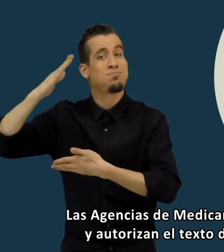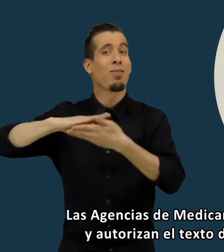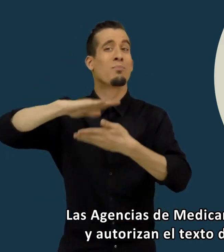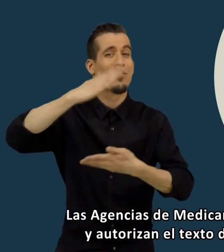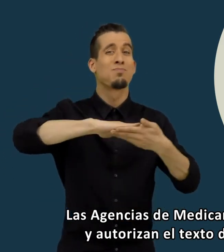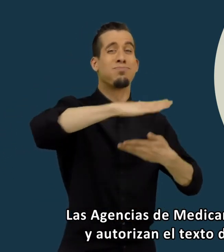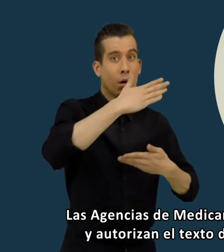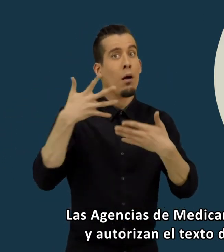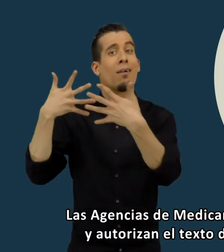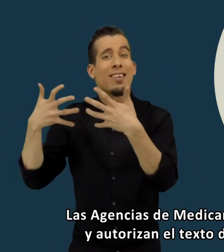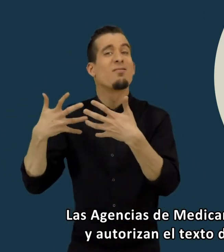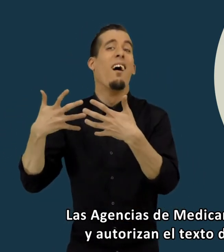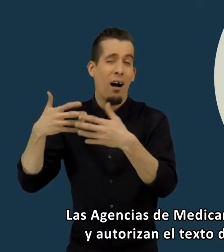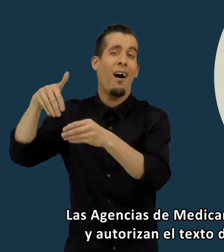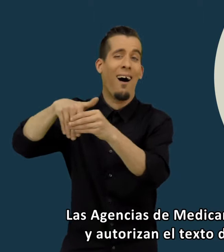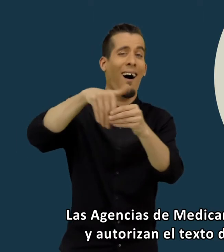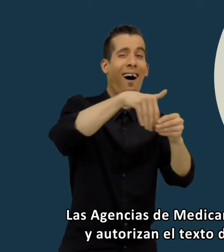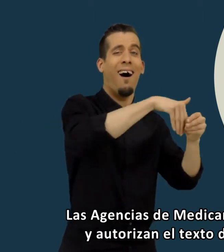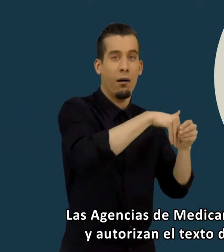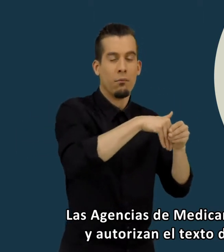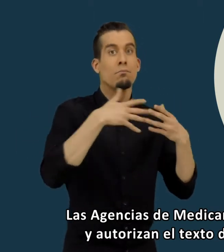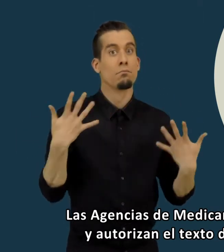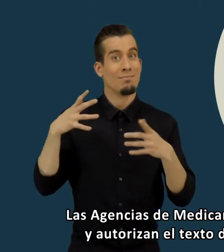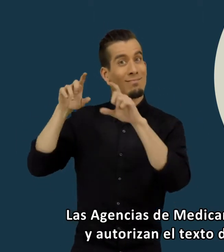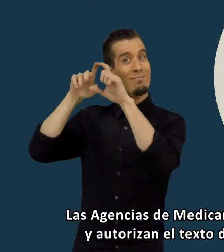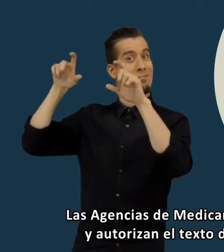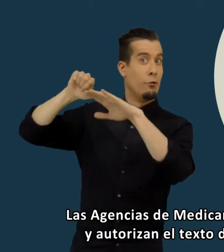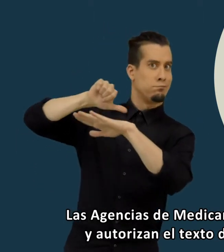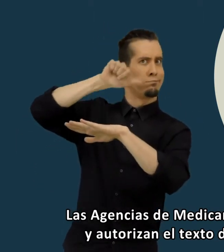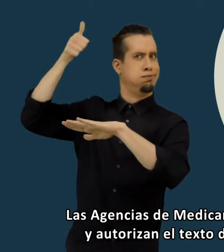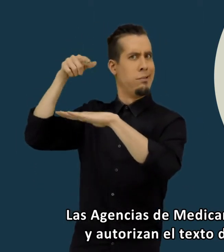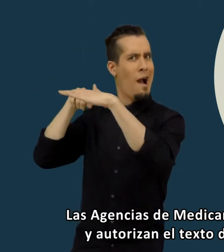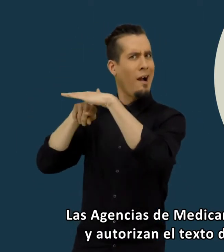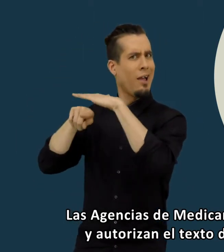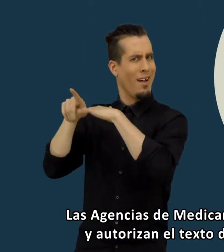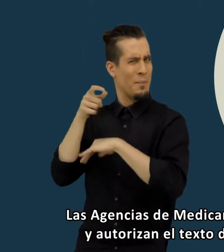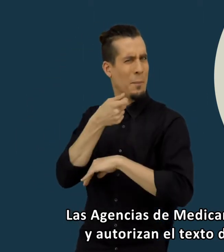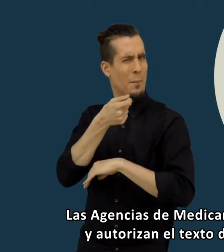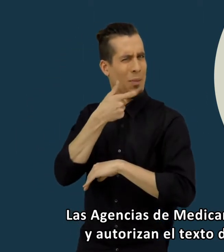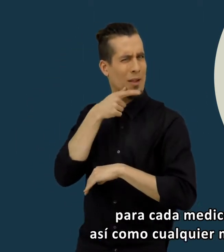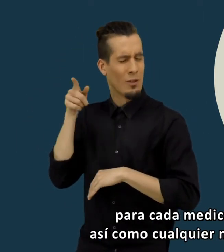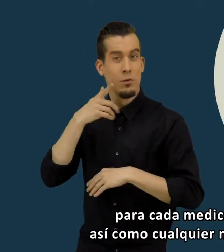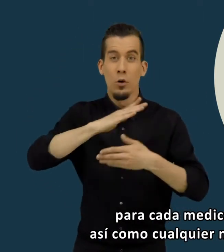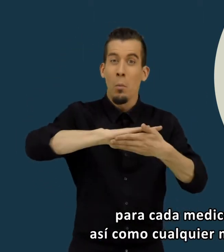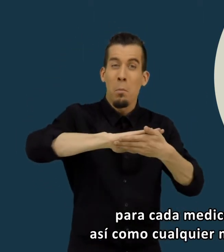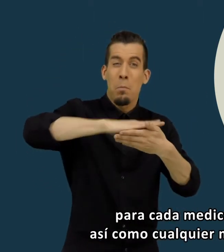Las agencias de medicamentos evalúan y autorizan el texto del prospecto para